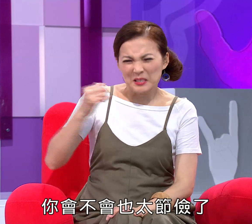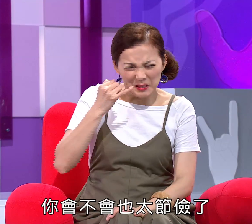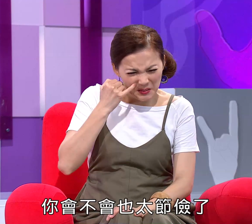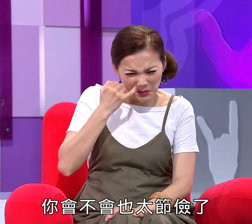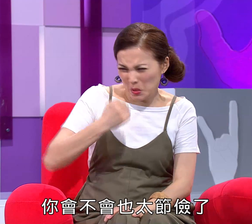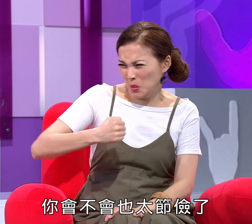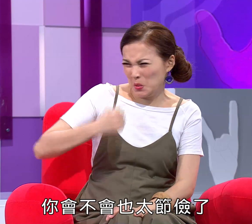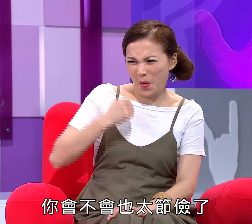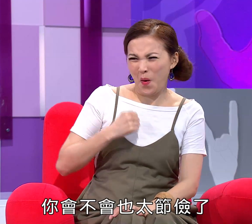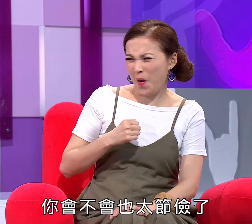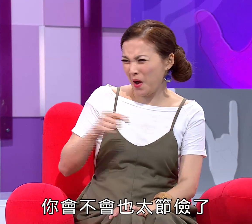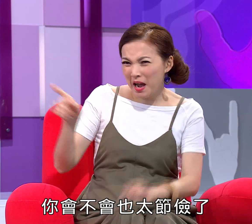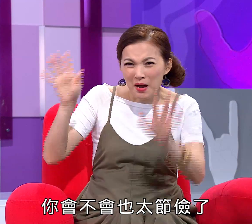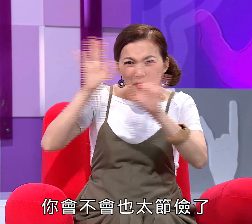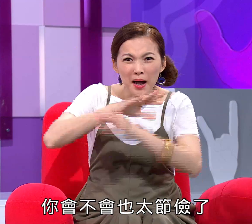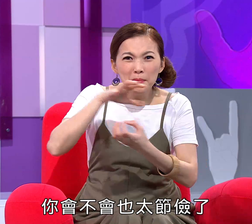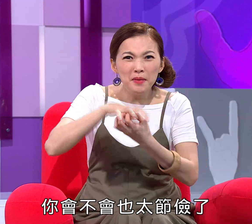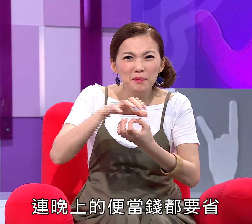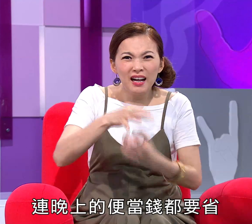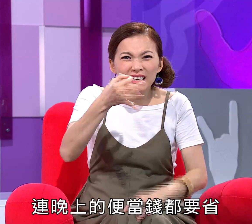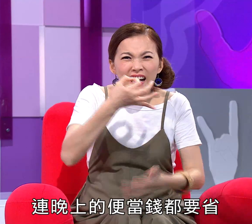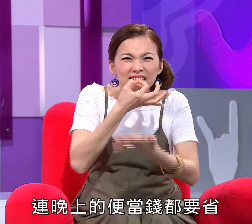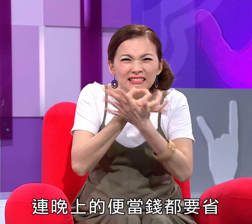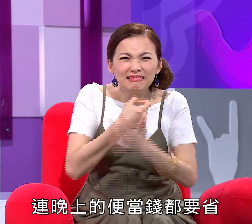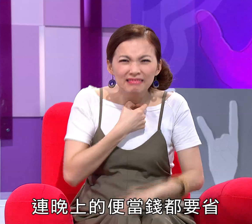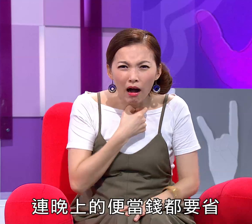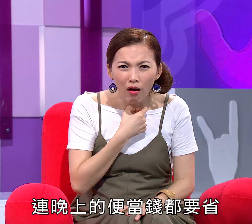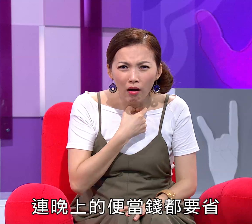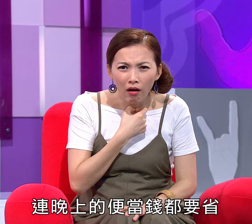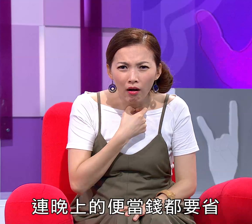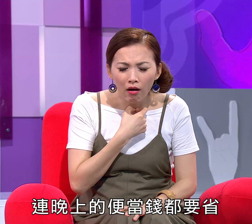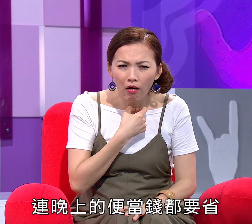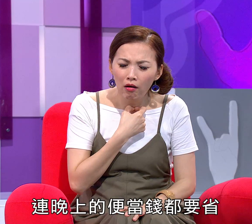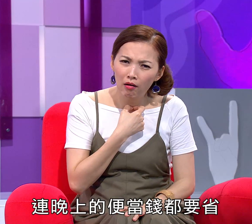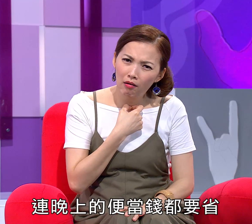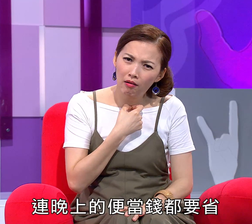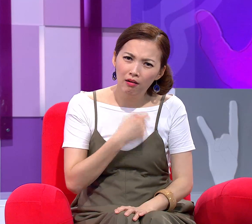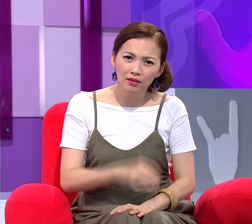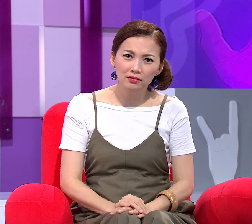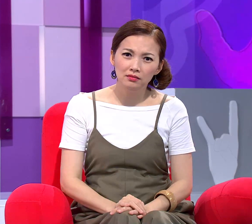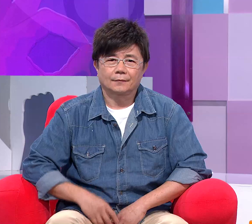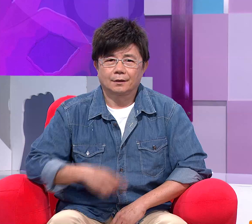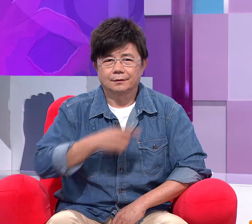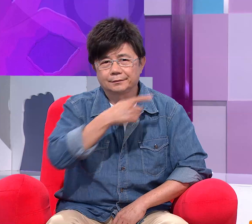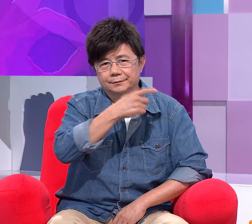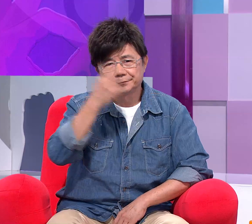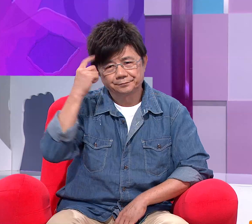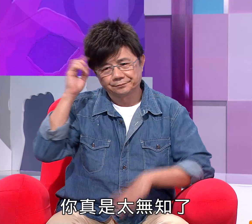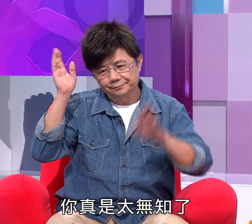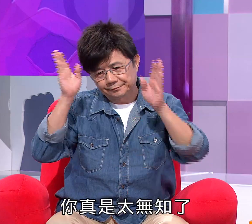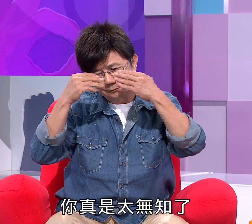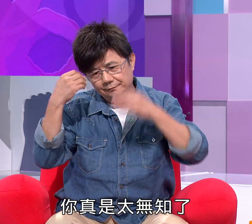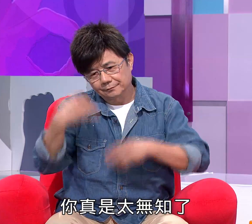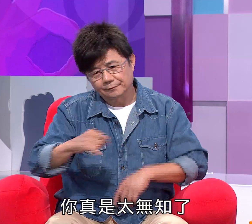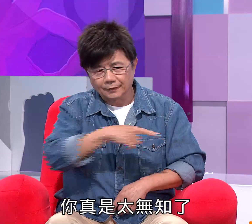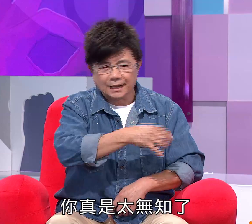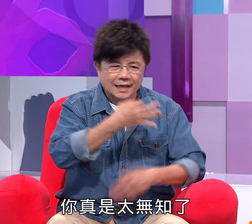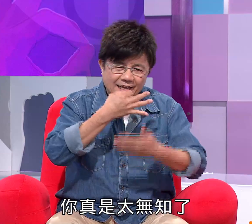你会不会也太节俭了？连晚上的便当钱都要省？ 哎呀，你呀，真是太无知